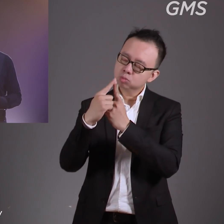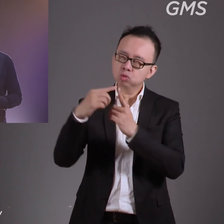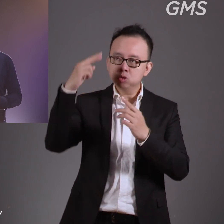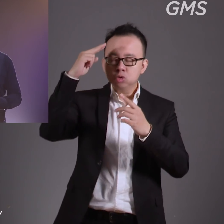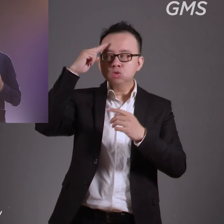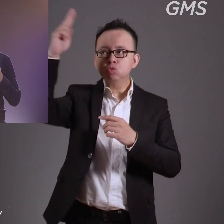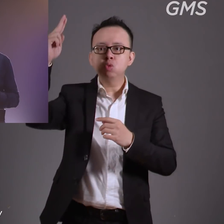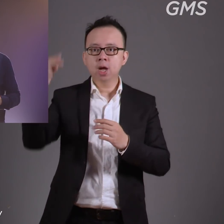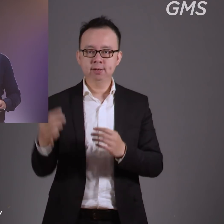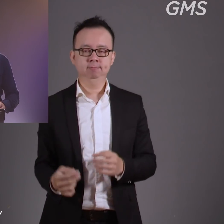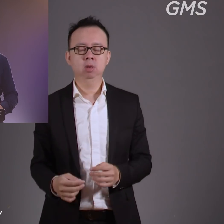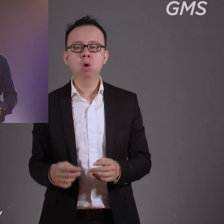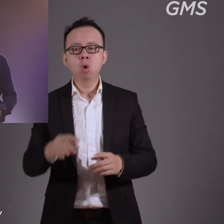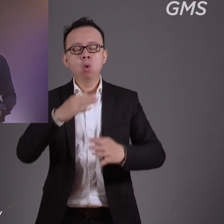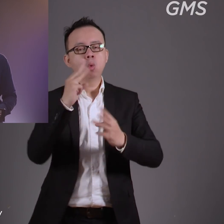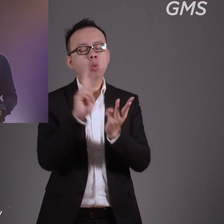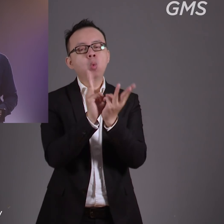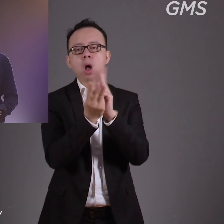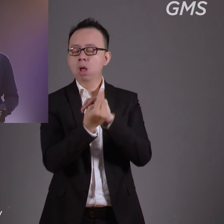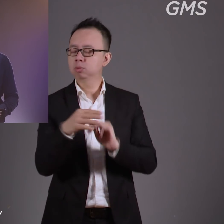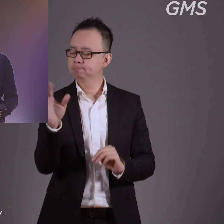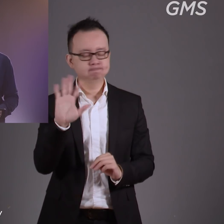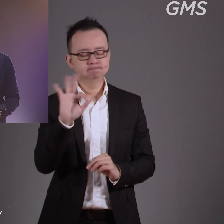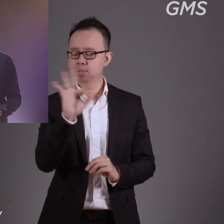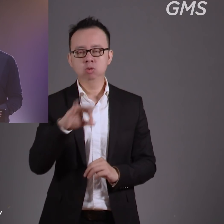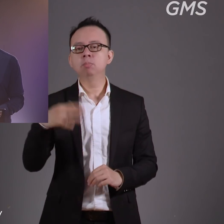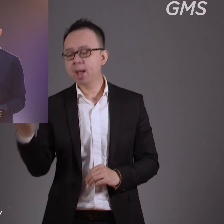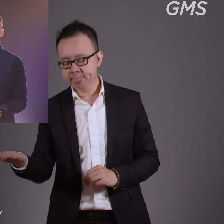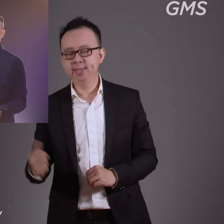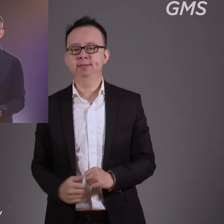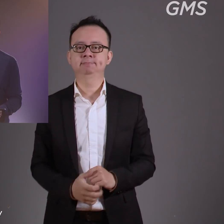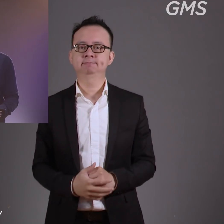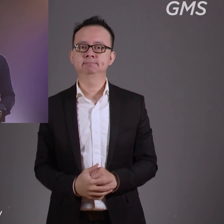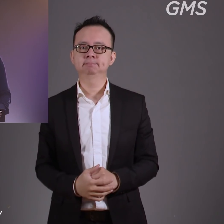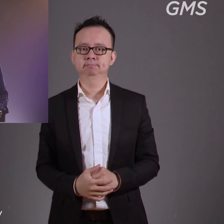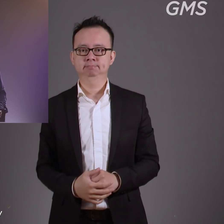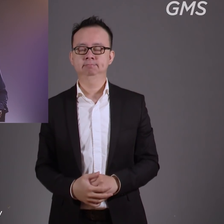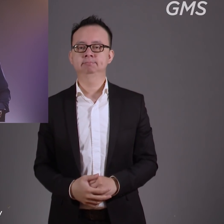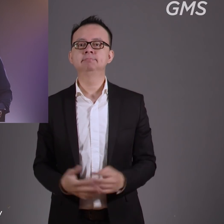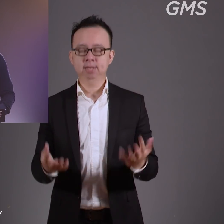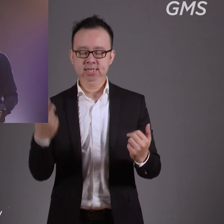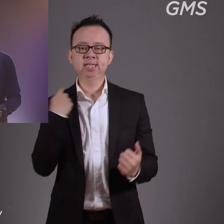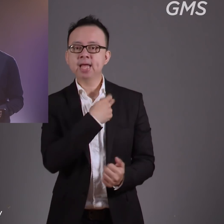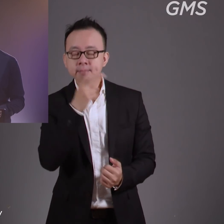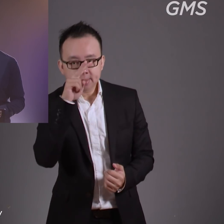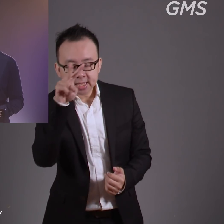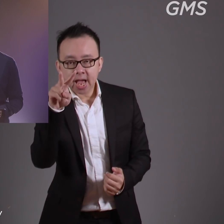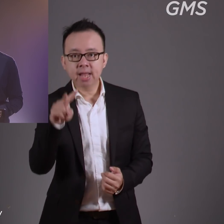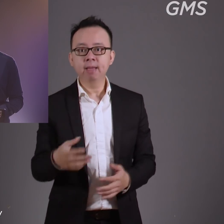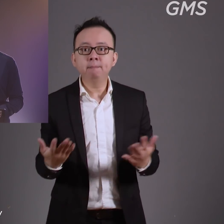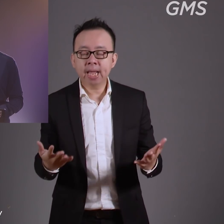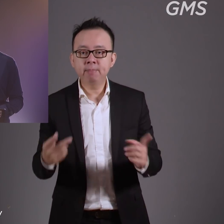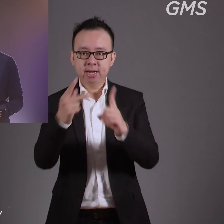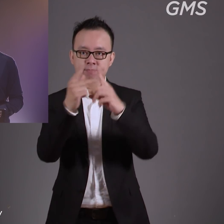muka, padahal belum meninggal dunia. Henok ini luar biasa. Nah, sekarang saya ajak kita melihat bagaimana sejak